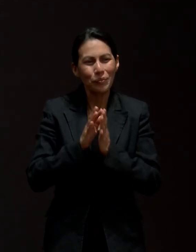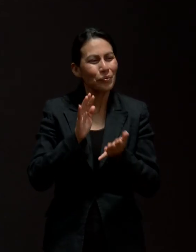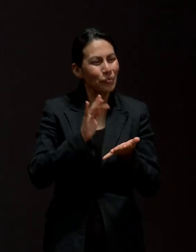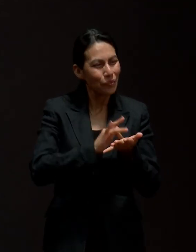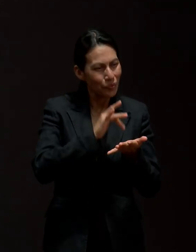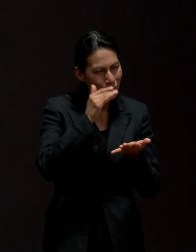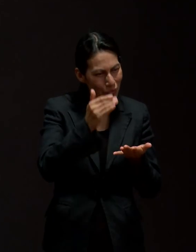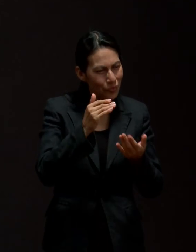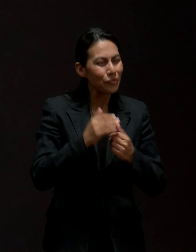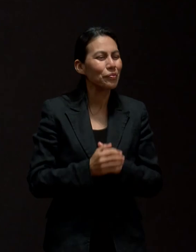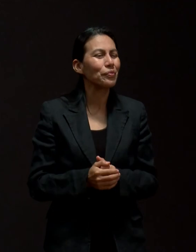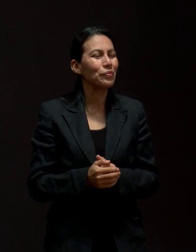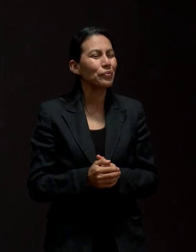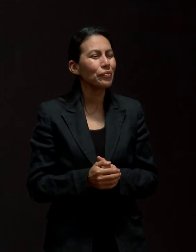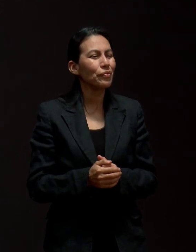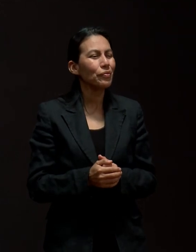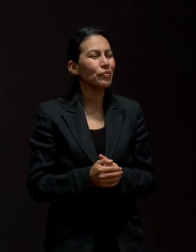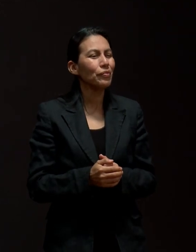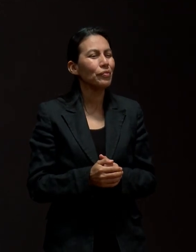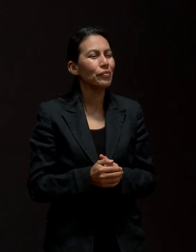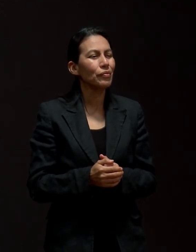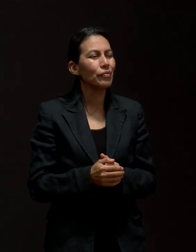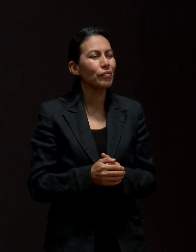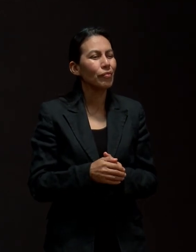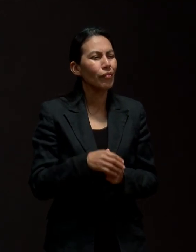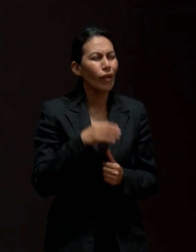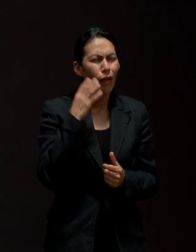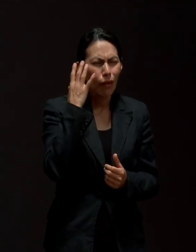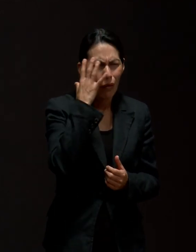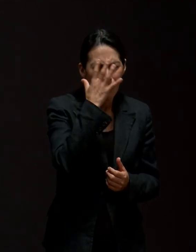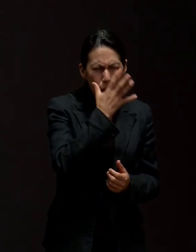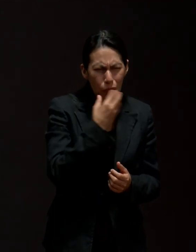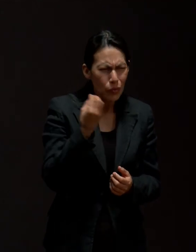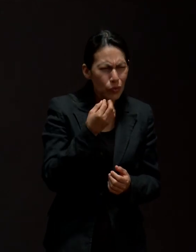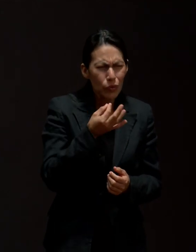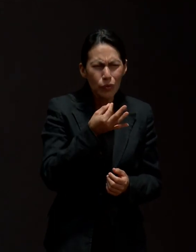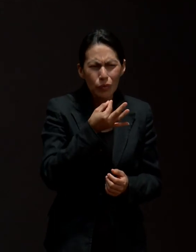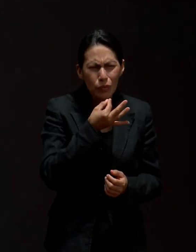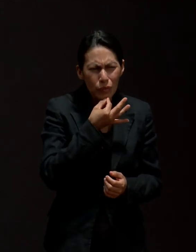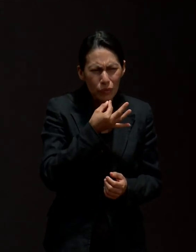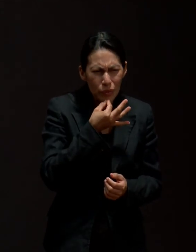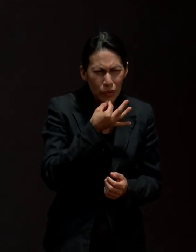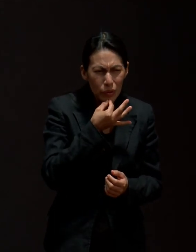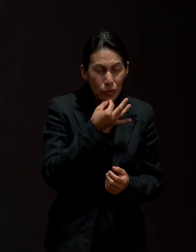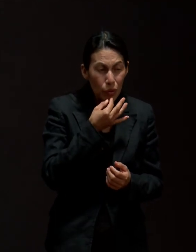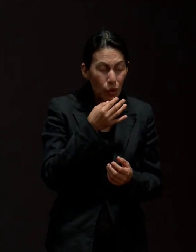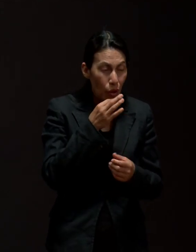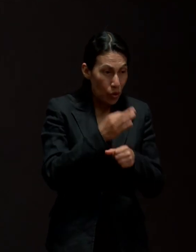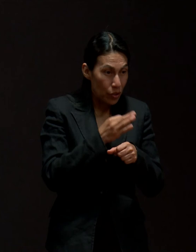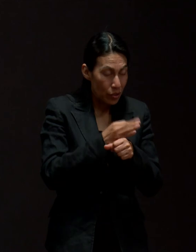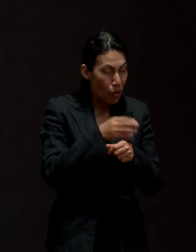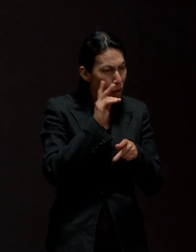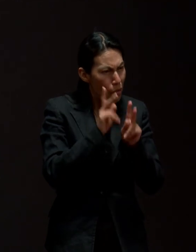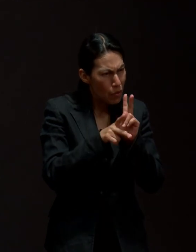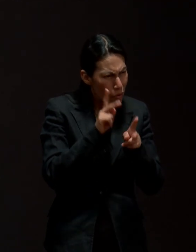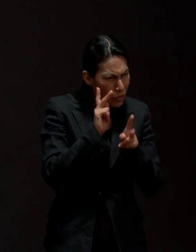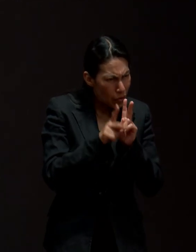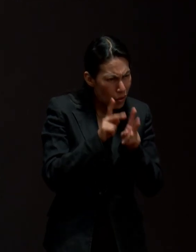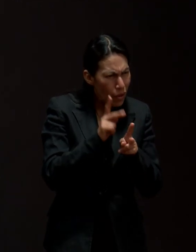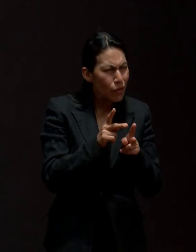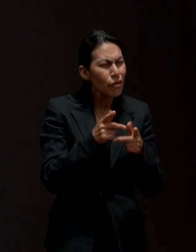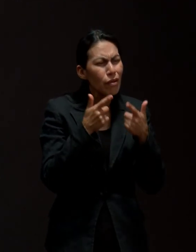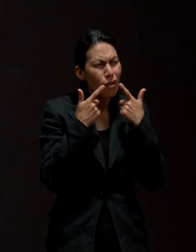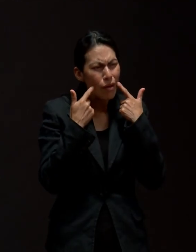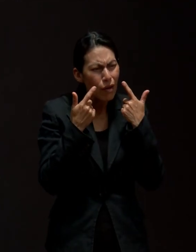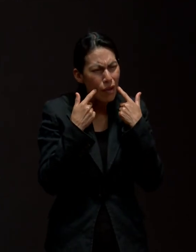Gracias por esta hermosa, esos momentos tan hermosos que hemos pasado juntos platicando